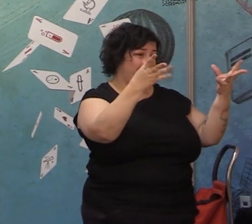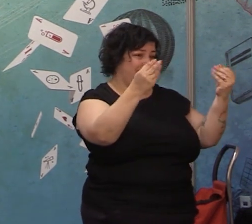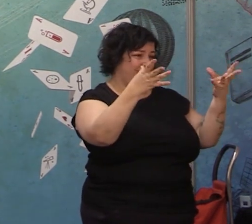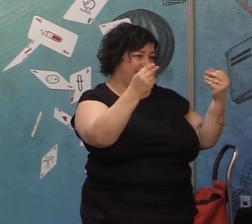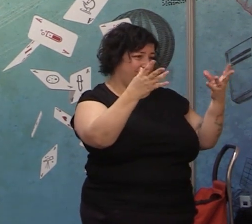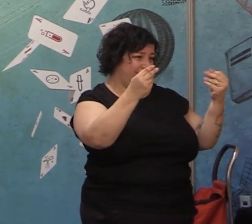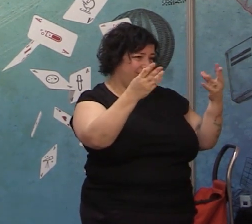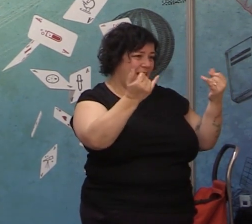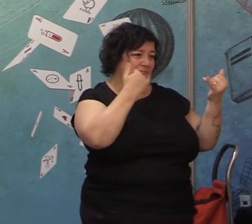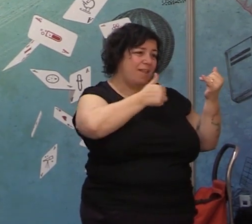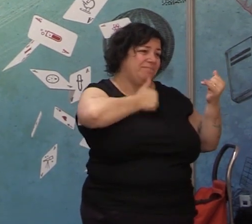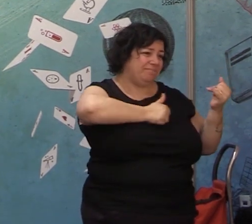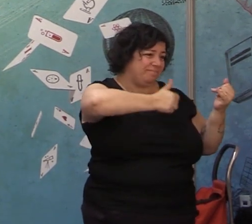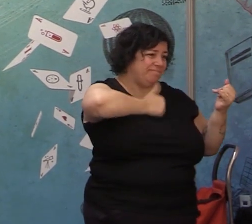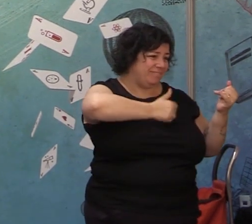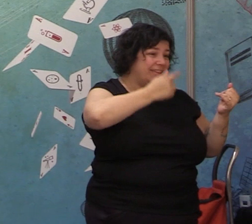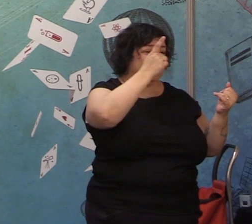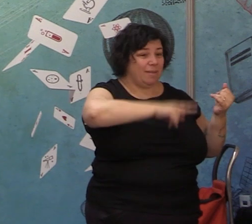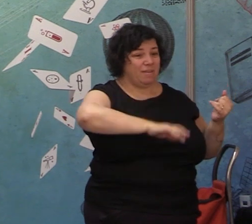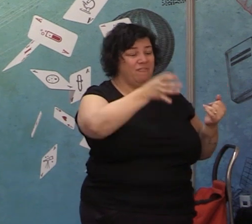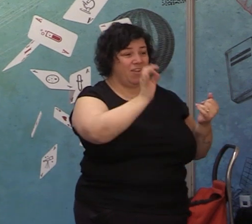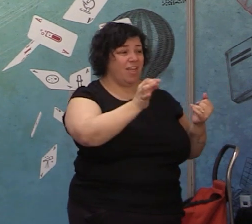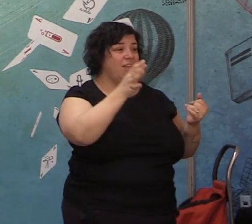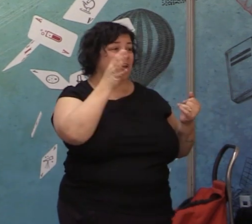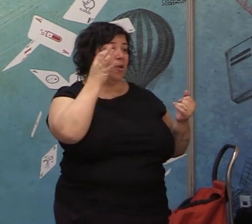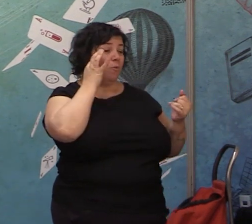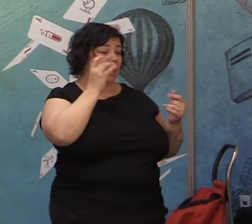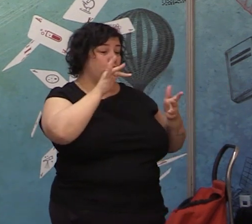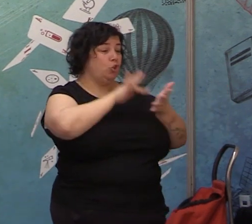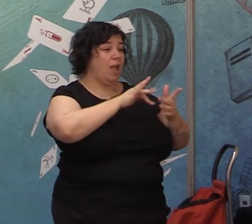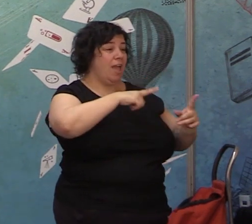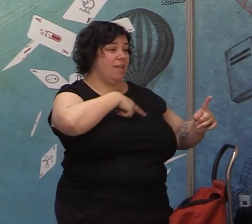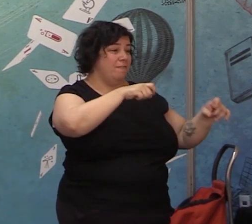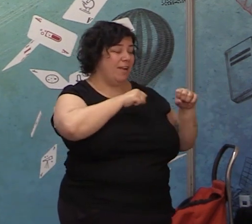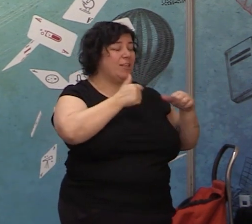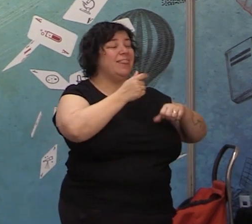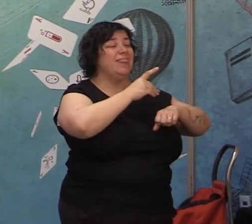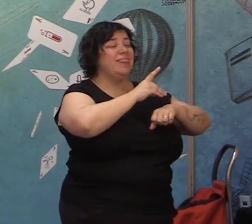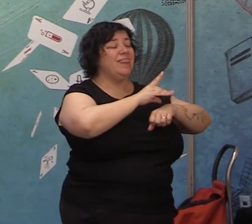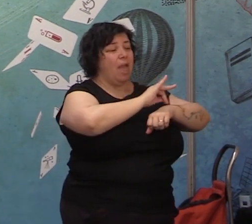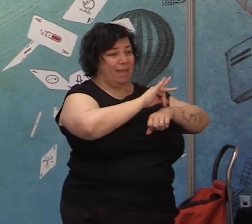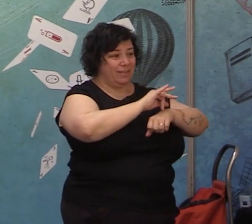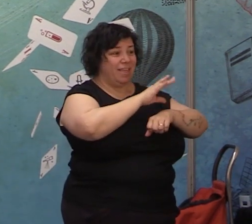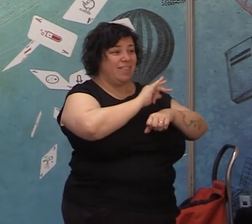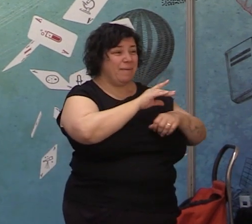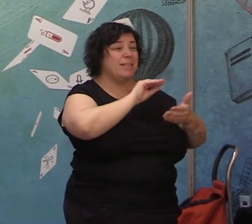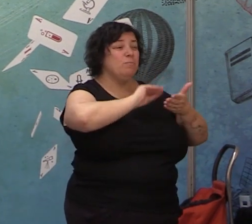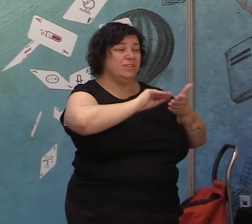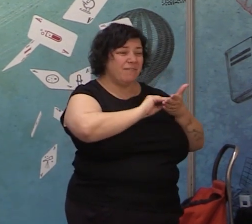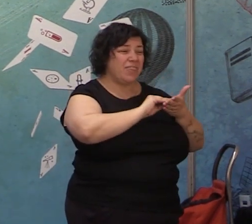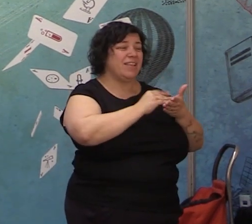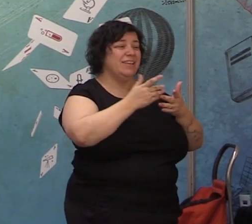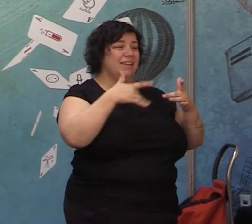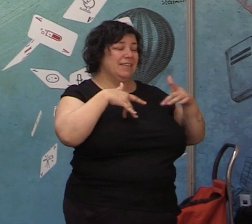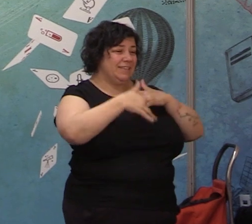muchísimo. También es verdad que las mujeres que tienen infartos tienen más diabetes. Y la diabetes hace también que